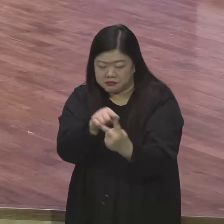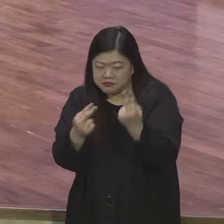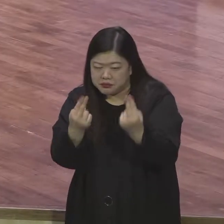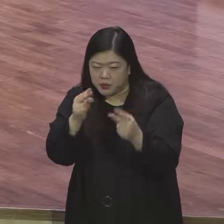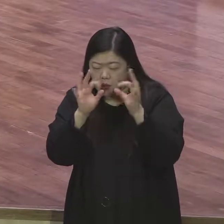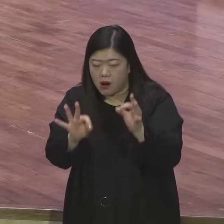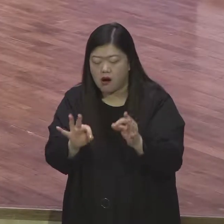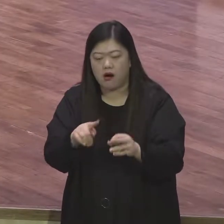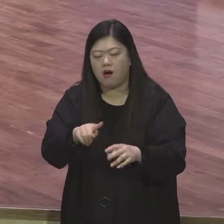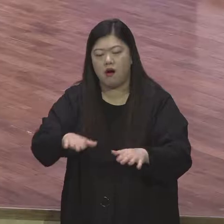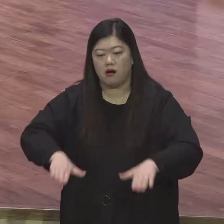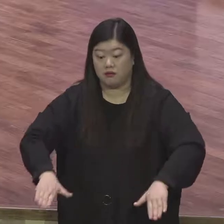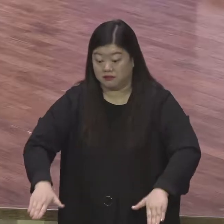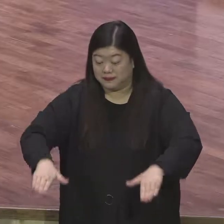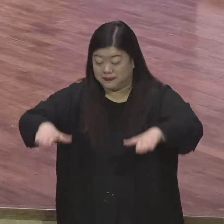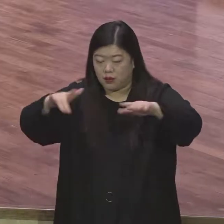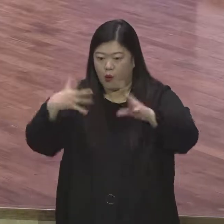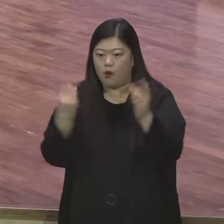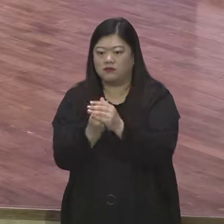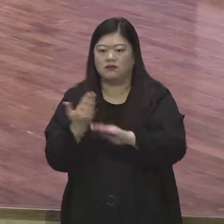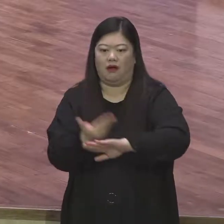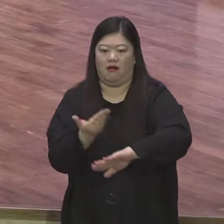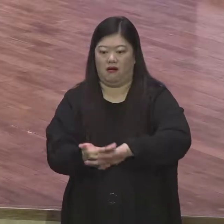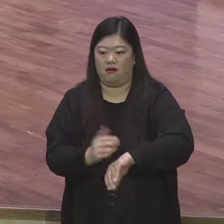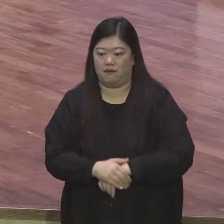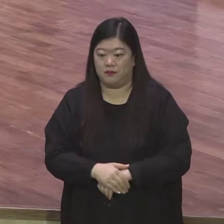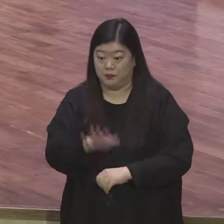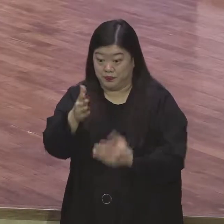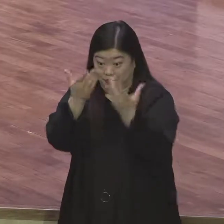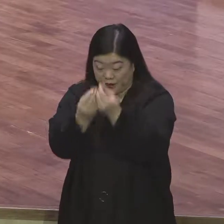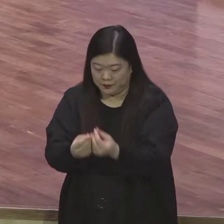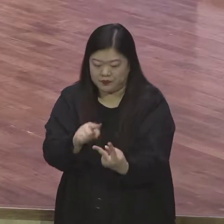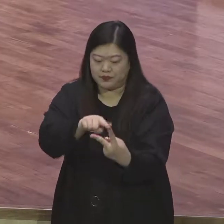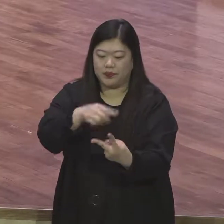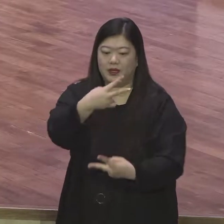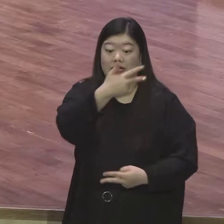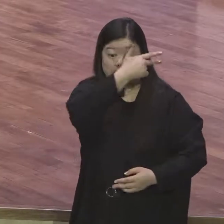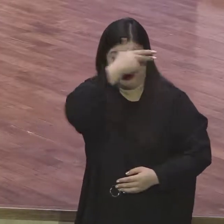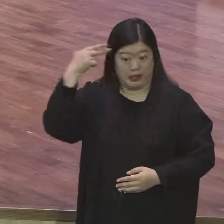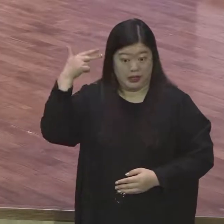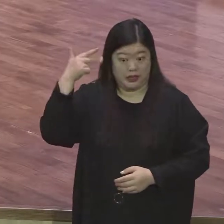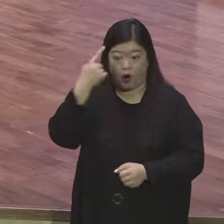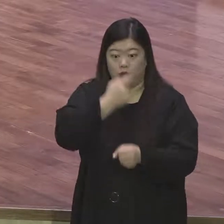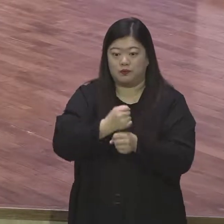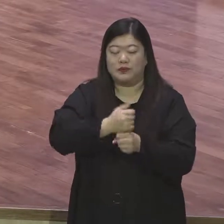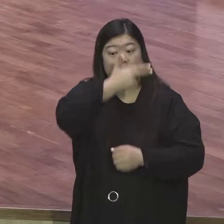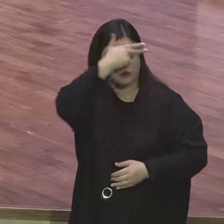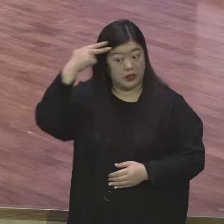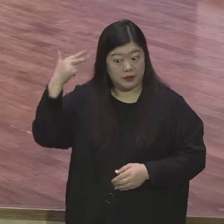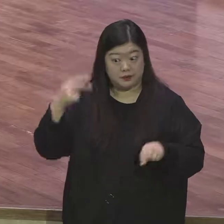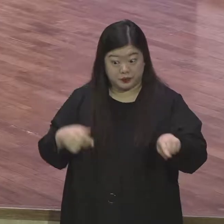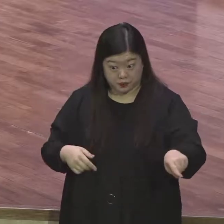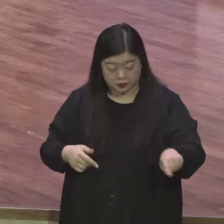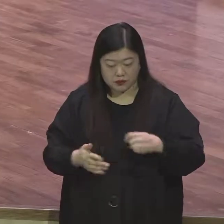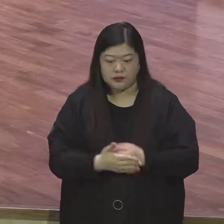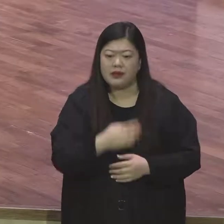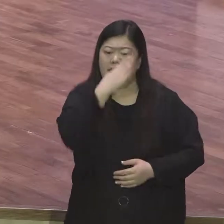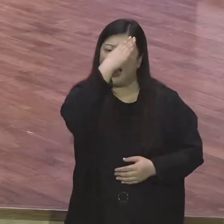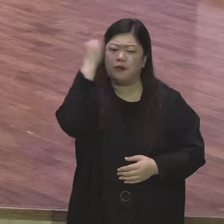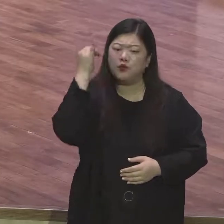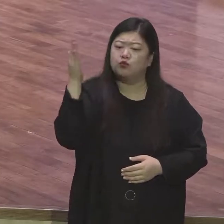그야말로 성경 배경이 완전히 달라요. 이 디모데는 믿음의 과정에서 자랐어요. 할머니